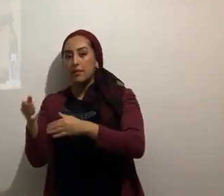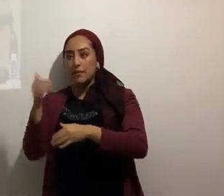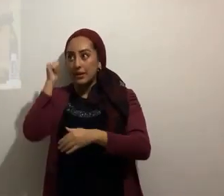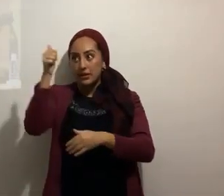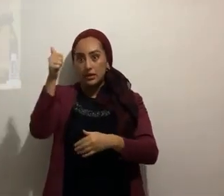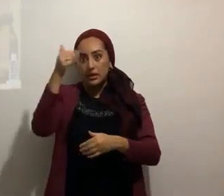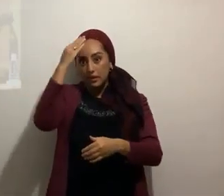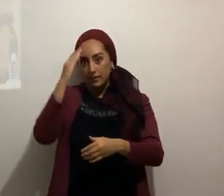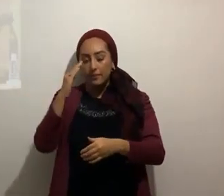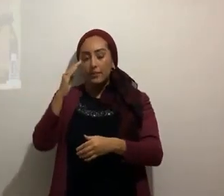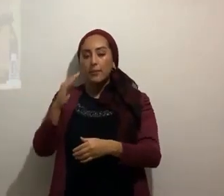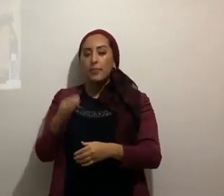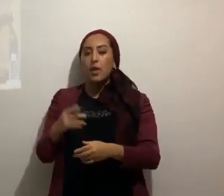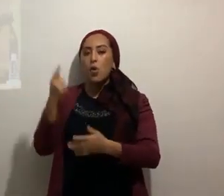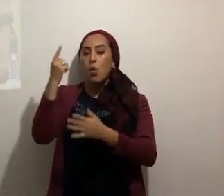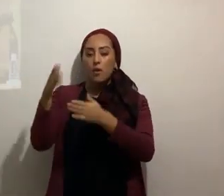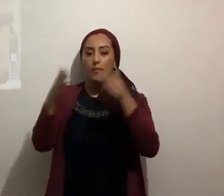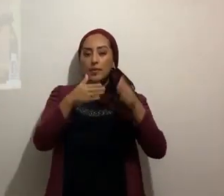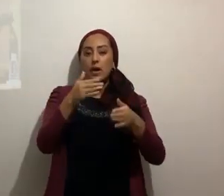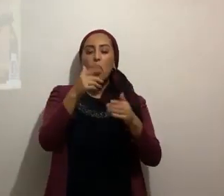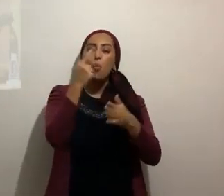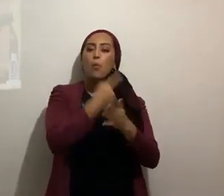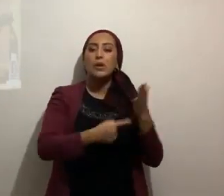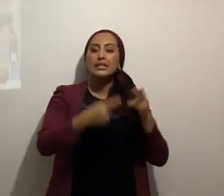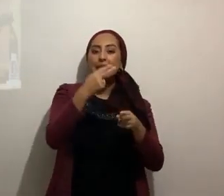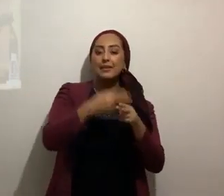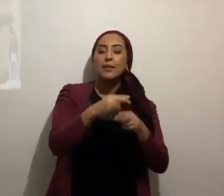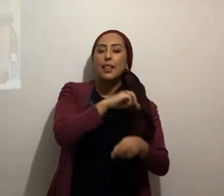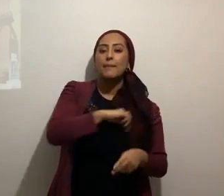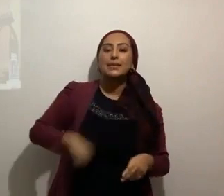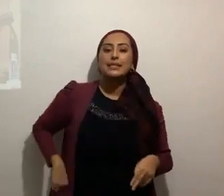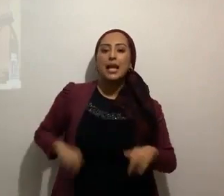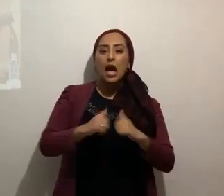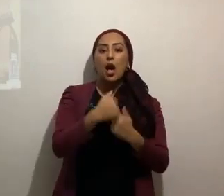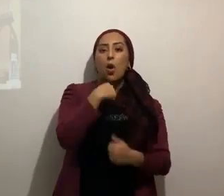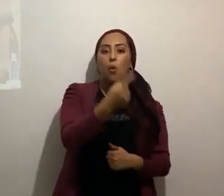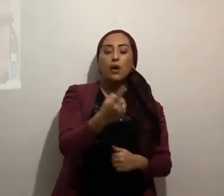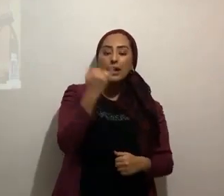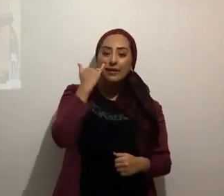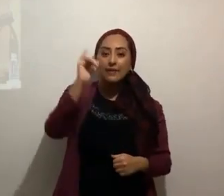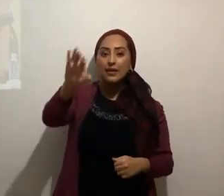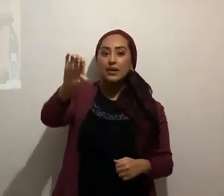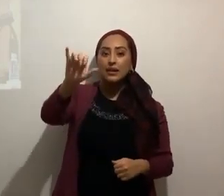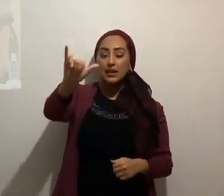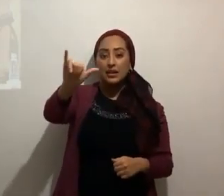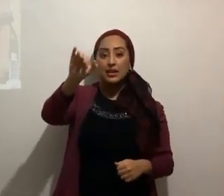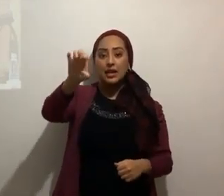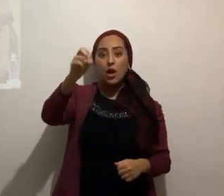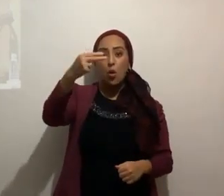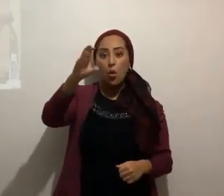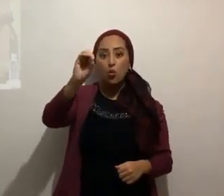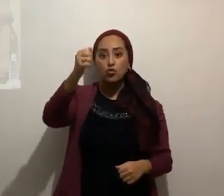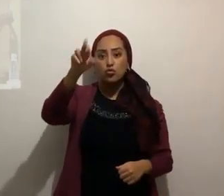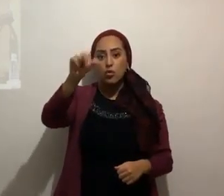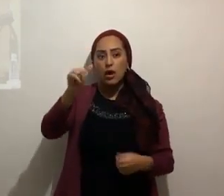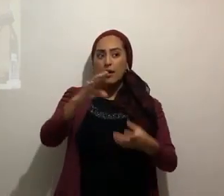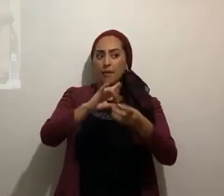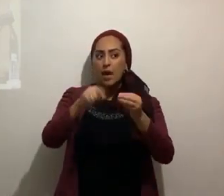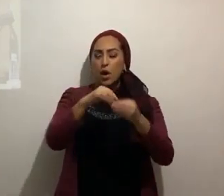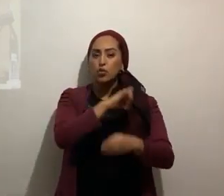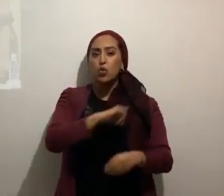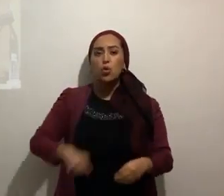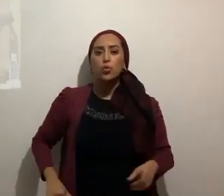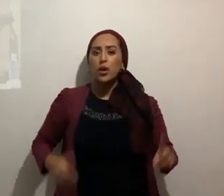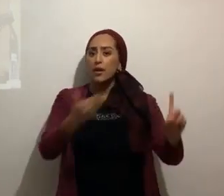Eterno. ¿Cuál es el nombre del Mesías y cómo se debe pronunciar? Si fuera Yehoshua, pues se está refiriendo a Josué, y Josué